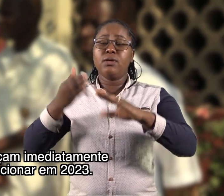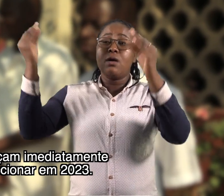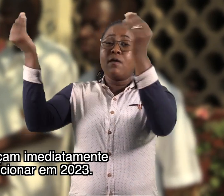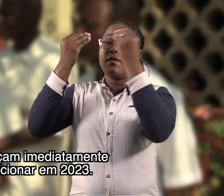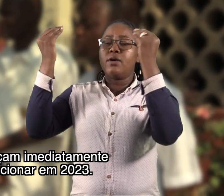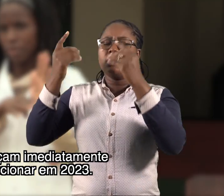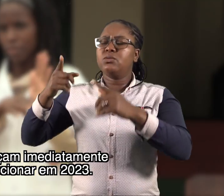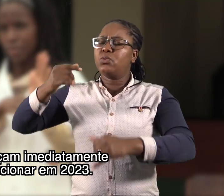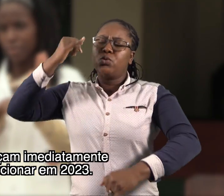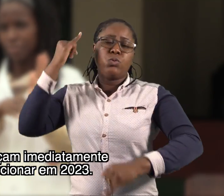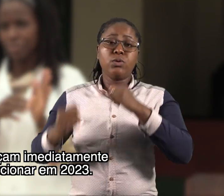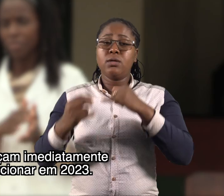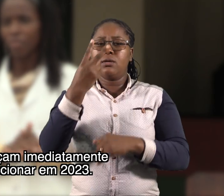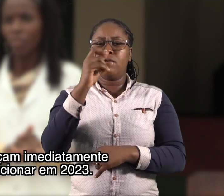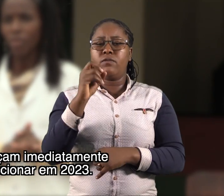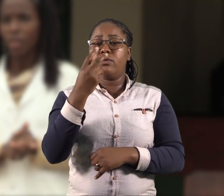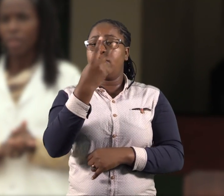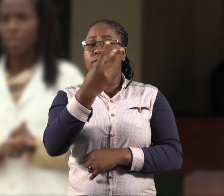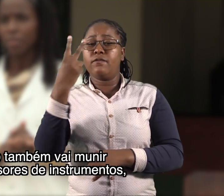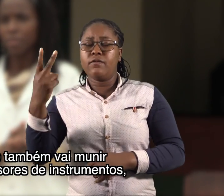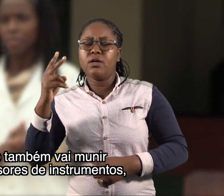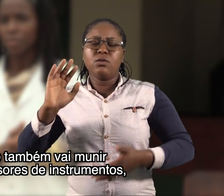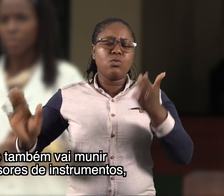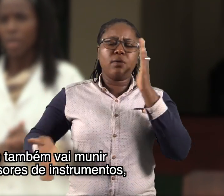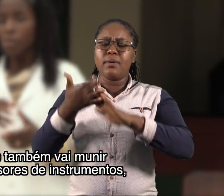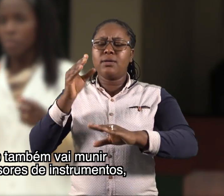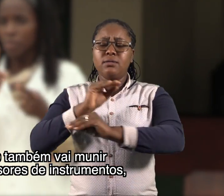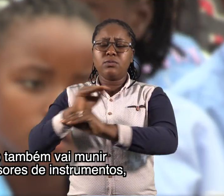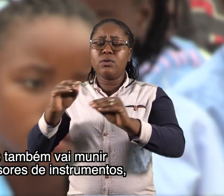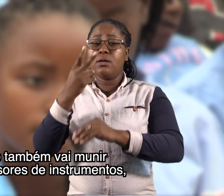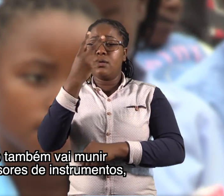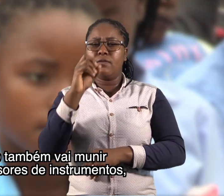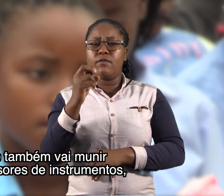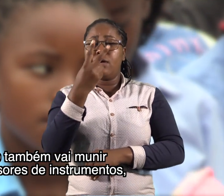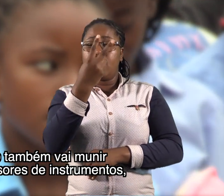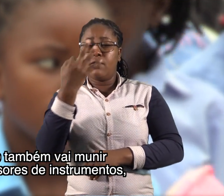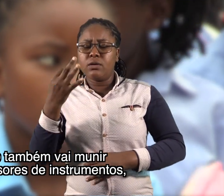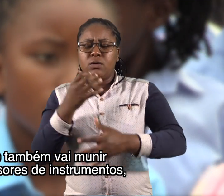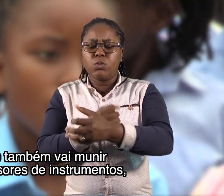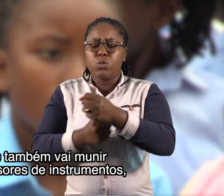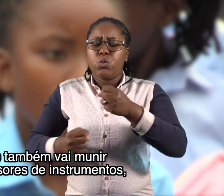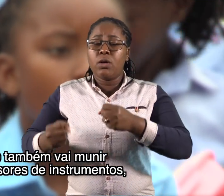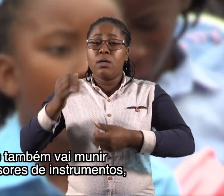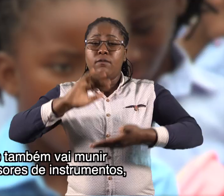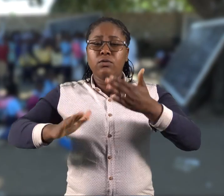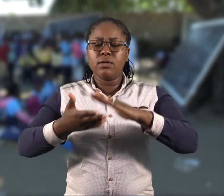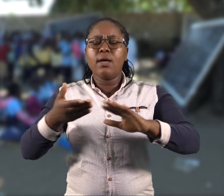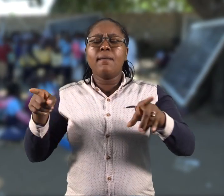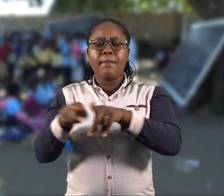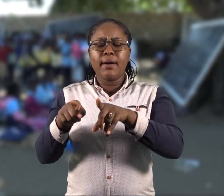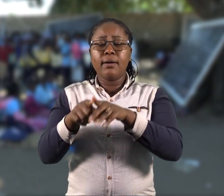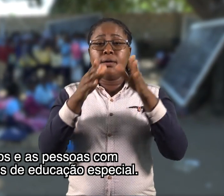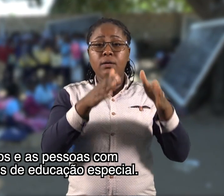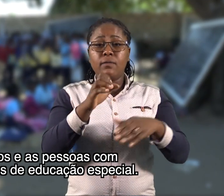a lecionar em 2023. O curso também vai munir os professores de instrumentos para lecionarem